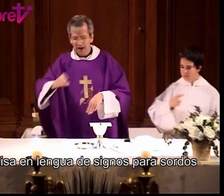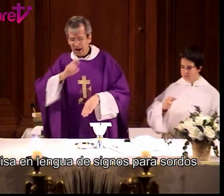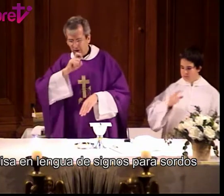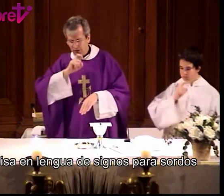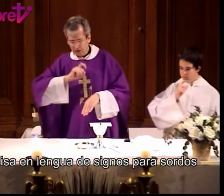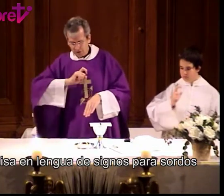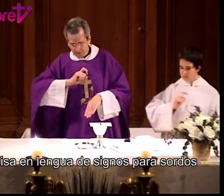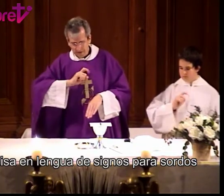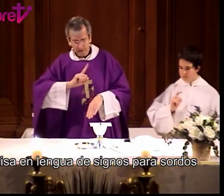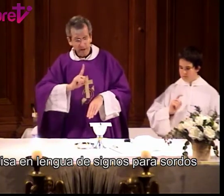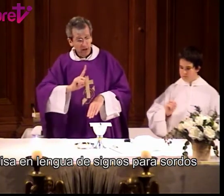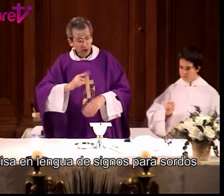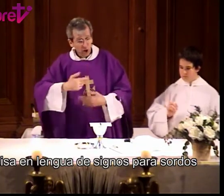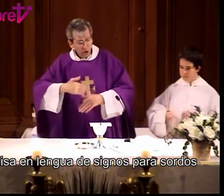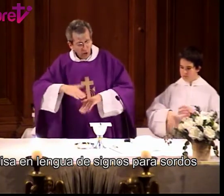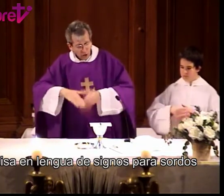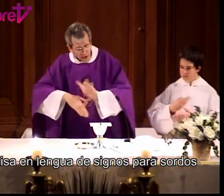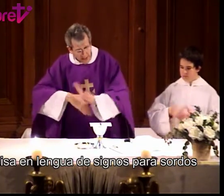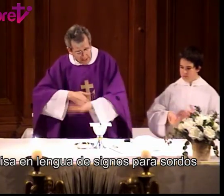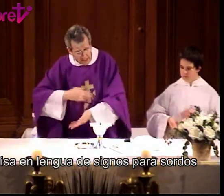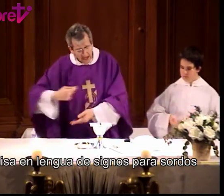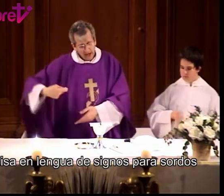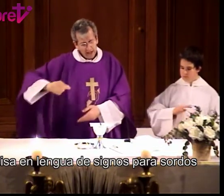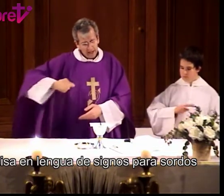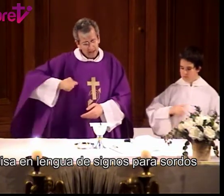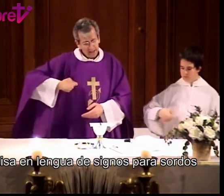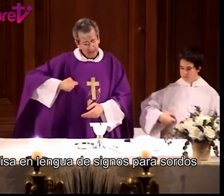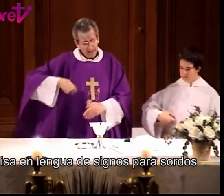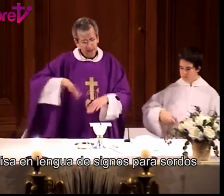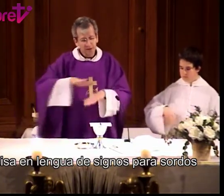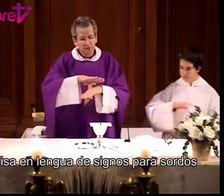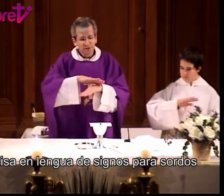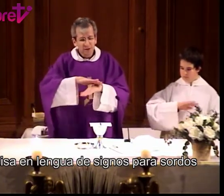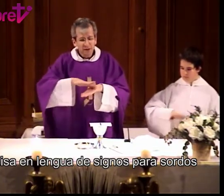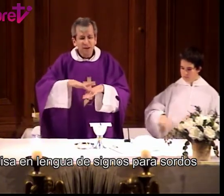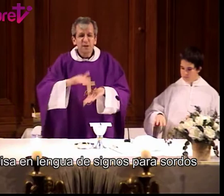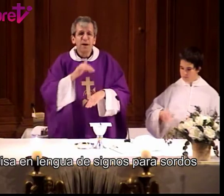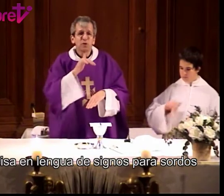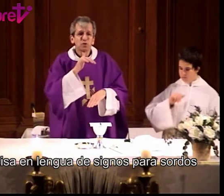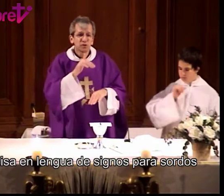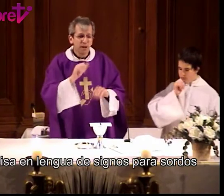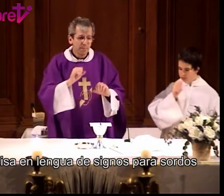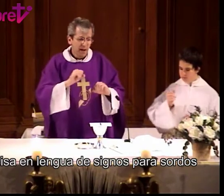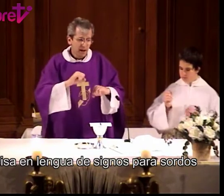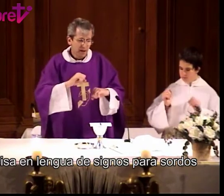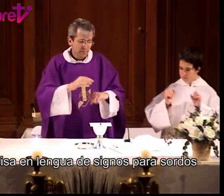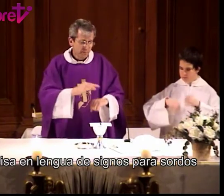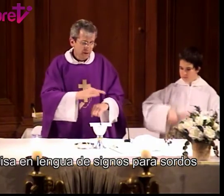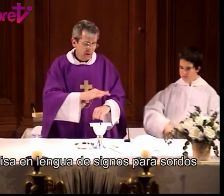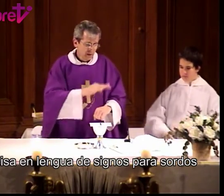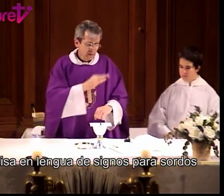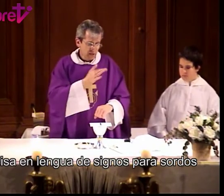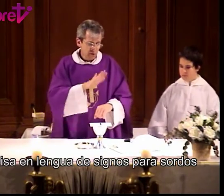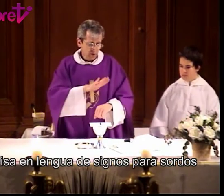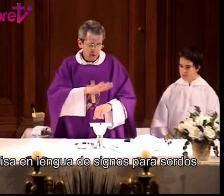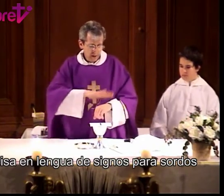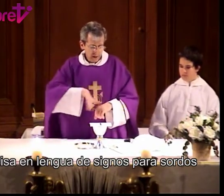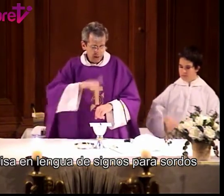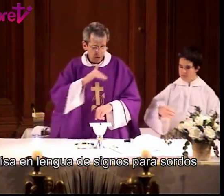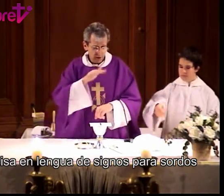los que nos ofenden. No nos dejes caer en la tentación y líbranos del mal. Señor, líbranos de todos